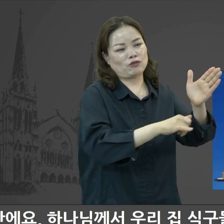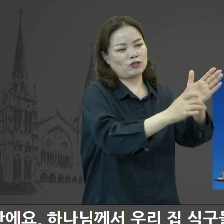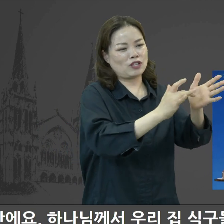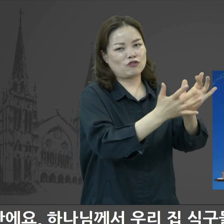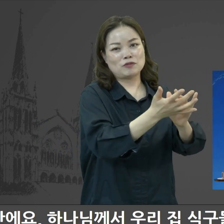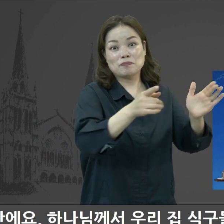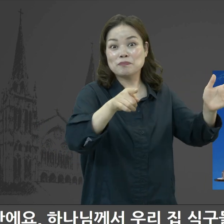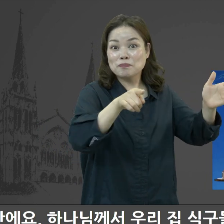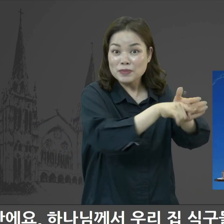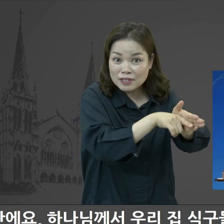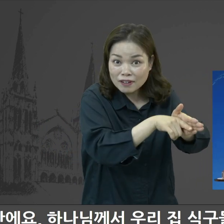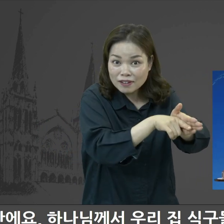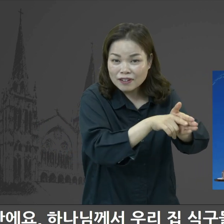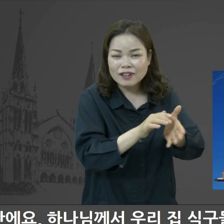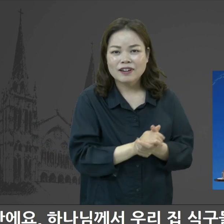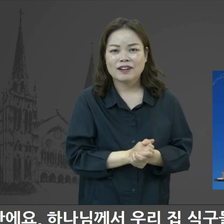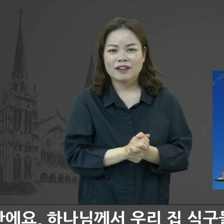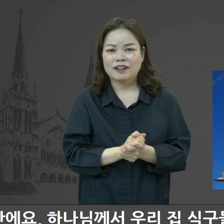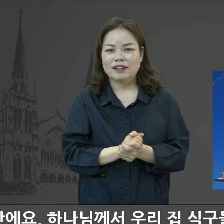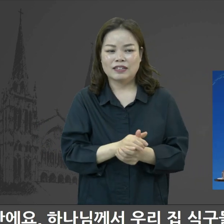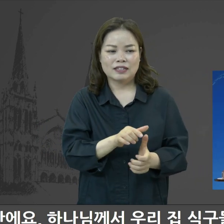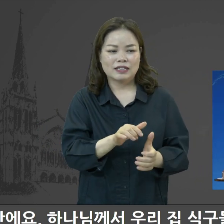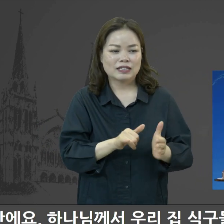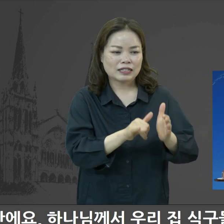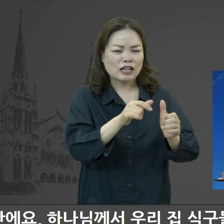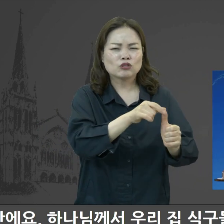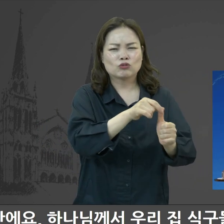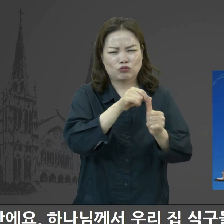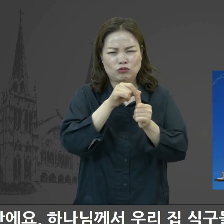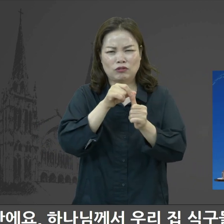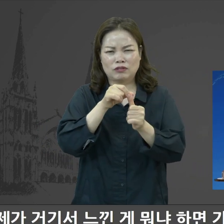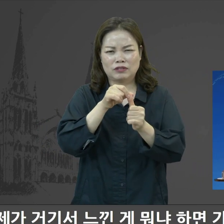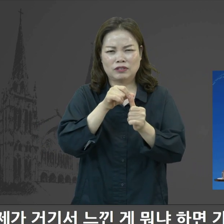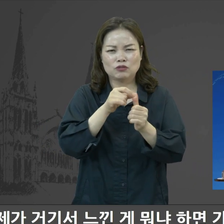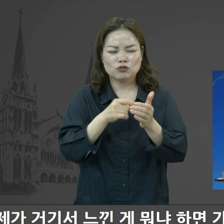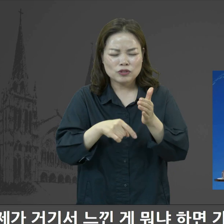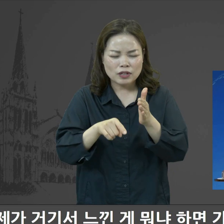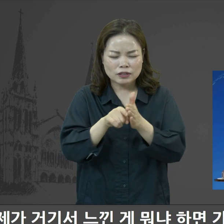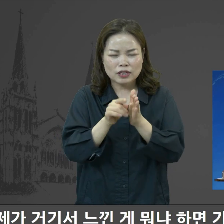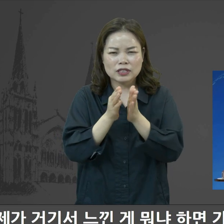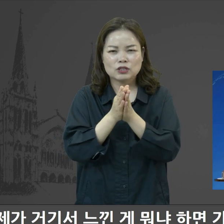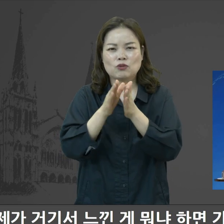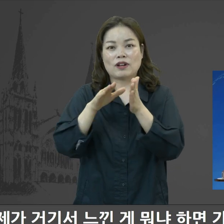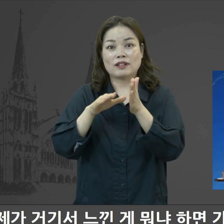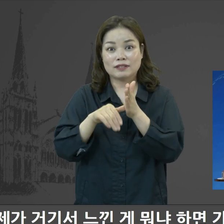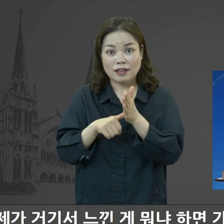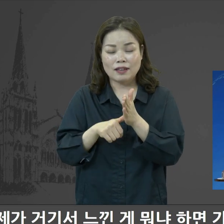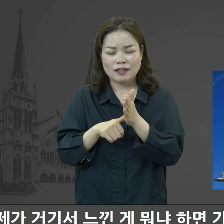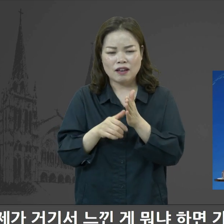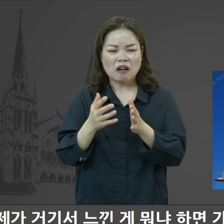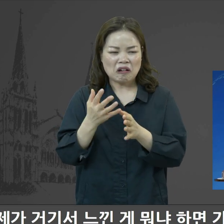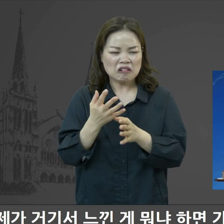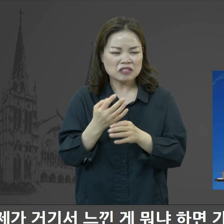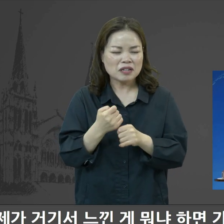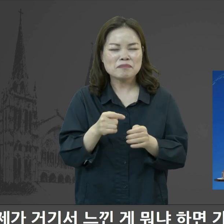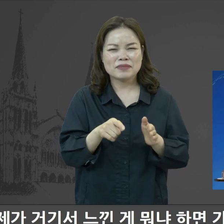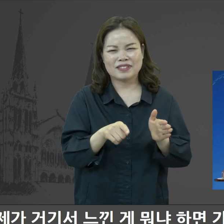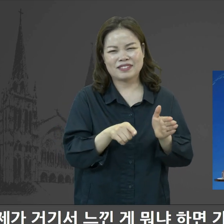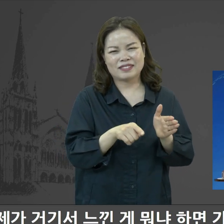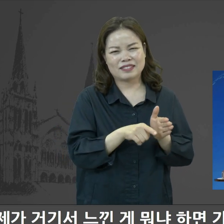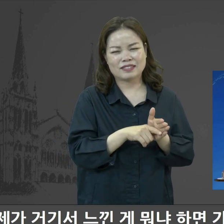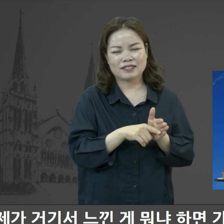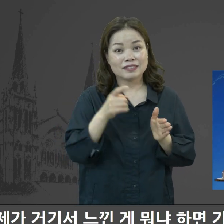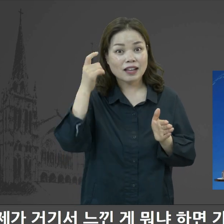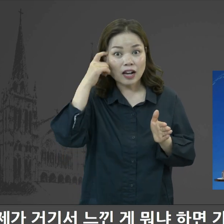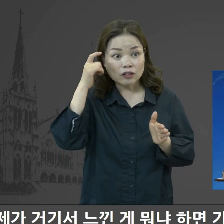하면, 가족 구원 같은 거 있죠. 가족 구원을 위해서 기도할 때요, 언젠가는 믿겠지,